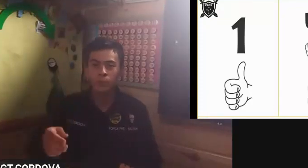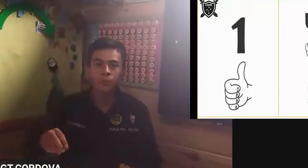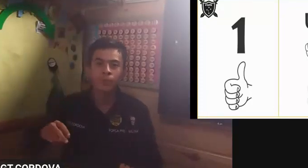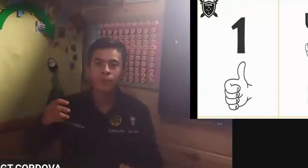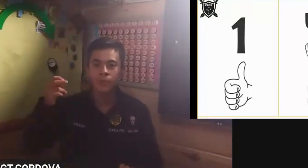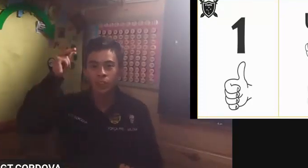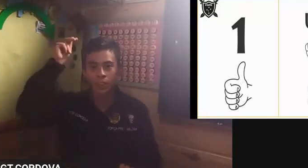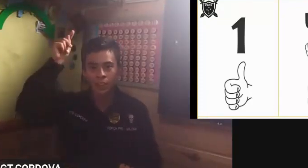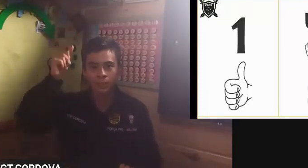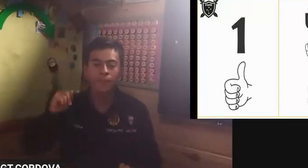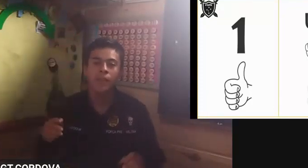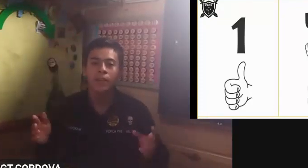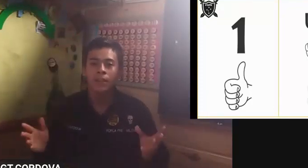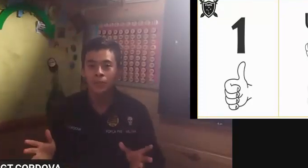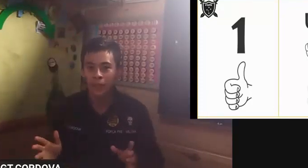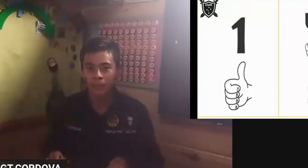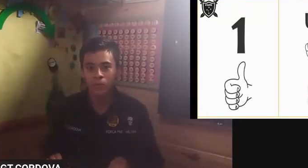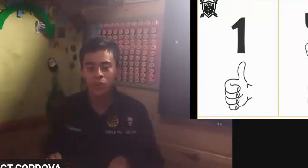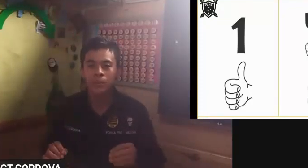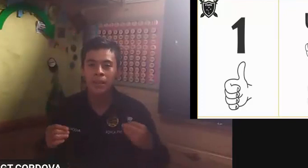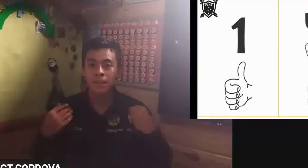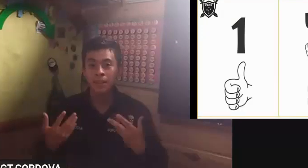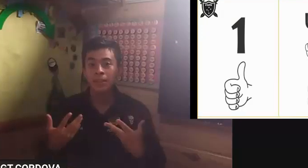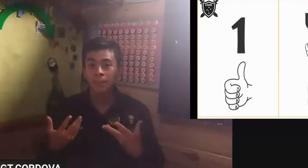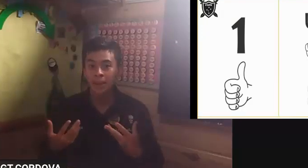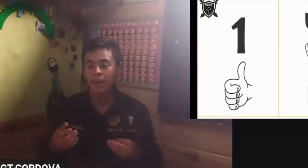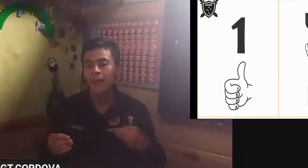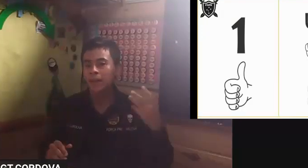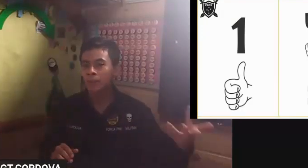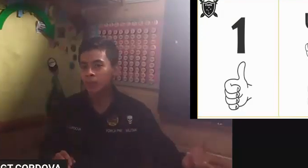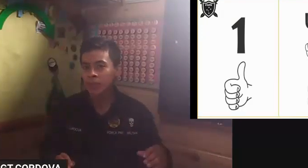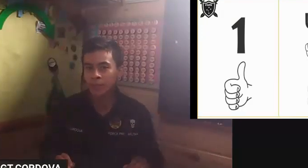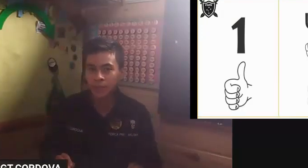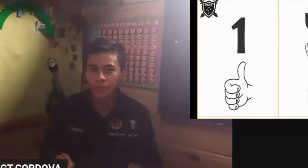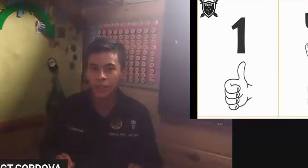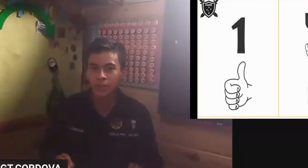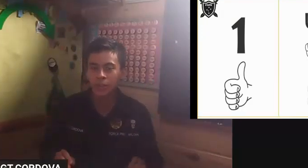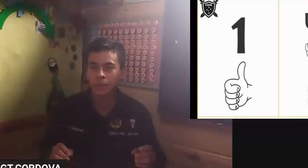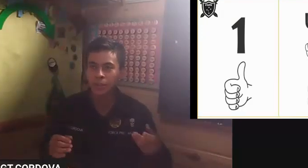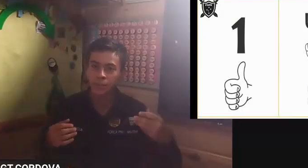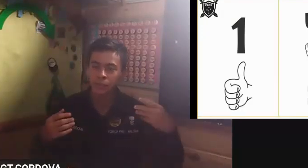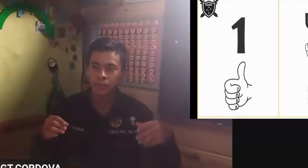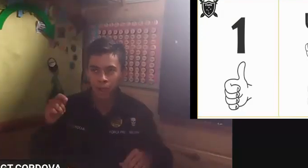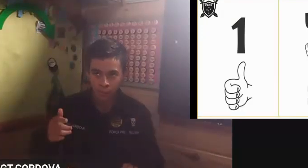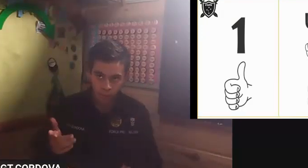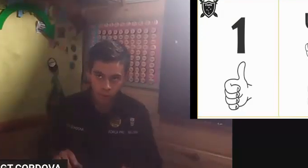bom dia. Eu falei bom dia, mas dependendo da minha cara, eu posso estar falando outra coisa. Eu posso estar falando tipo, bom